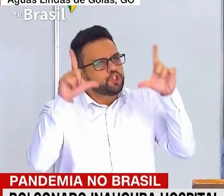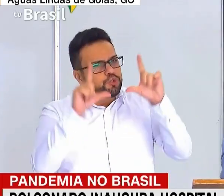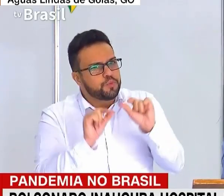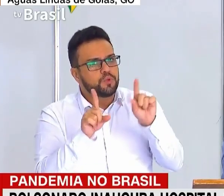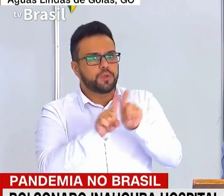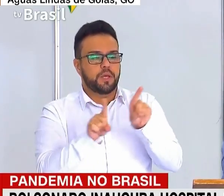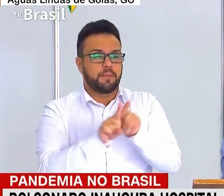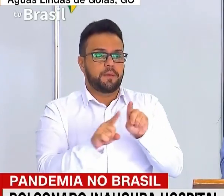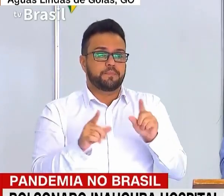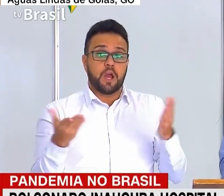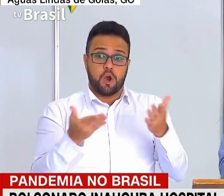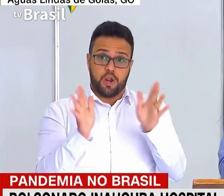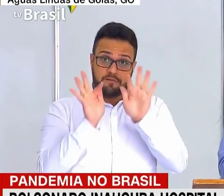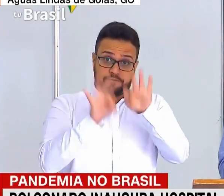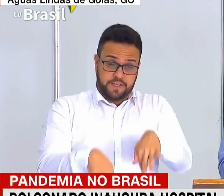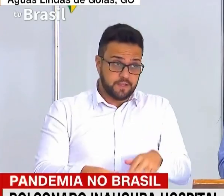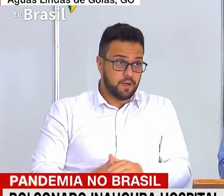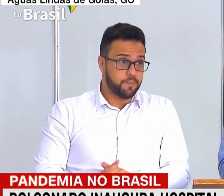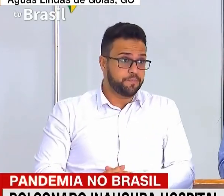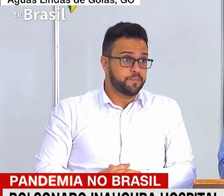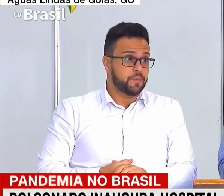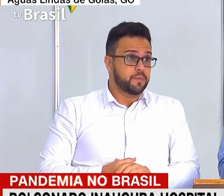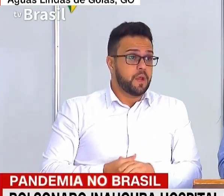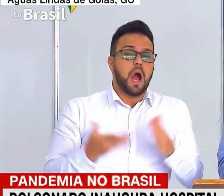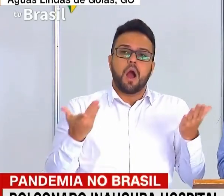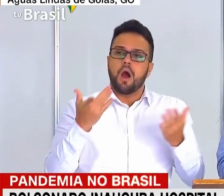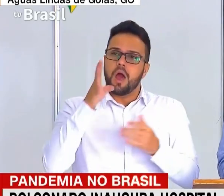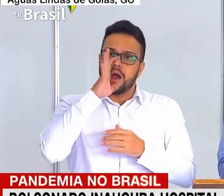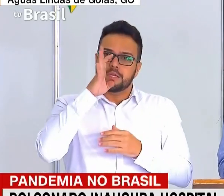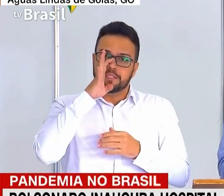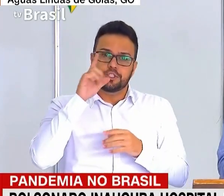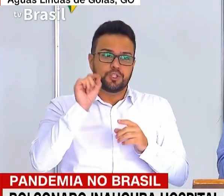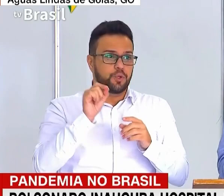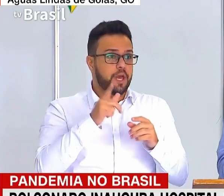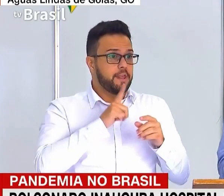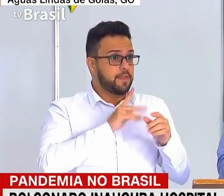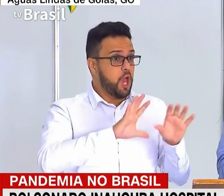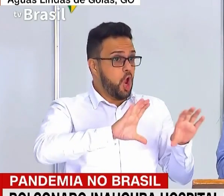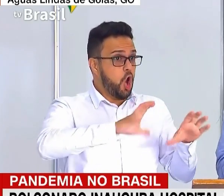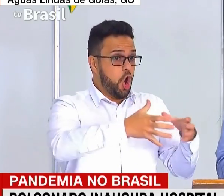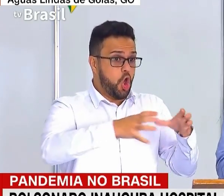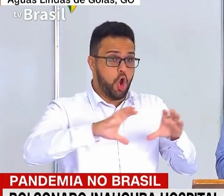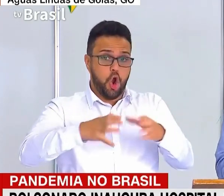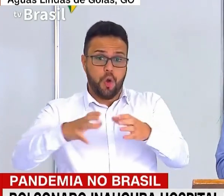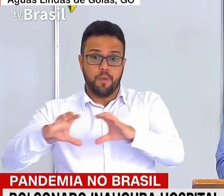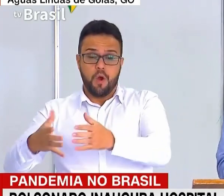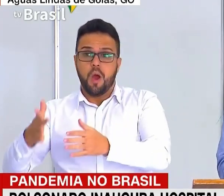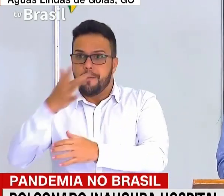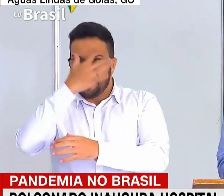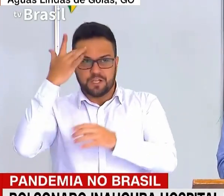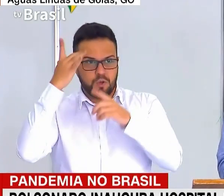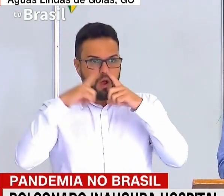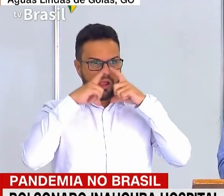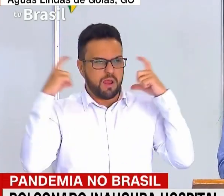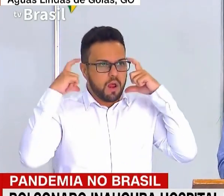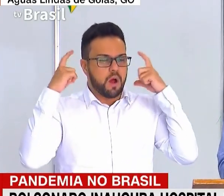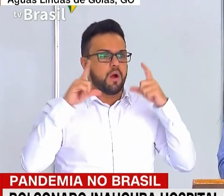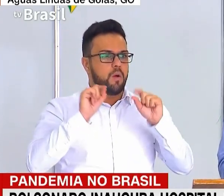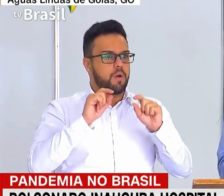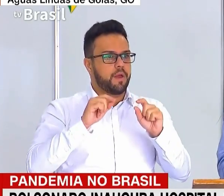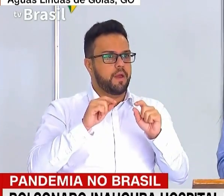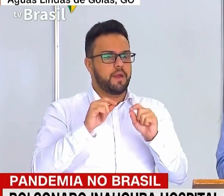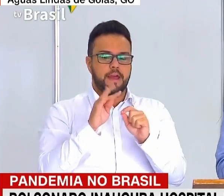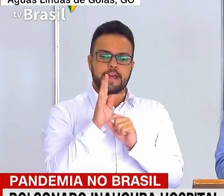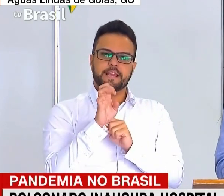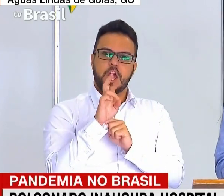E para finalizar, estamos assistindo agora grupos de marginais terroristas querendo se movimentar